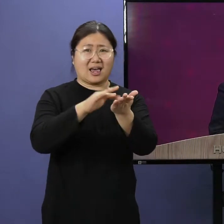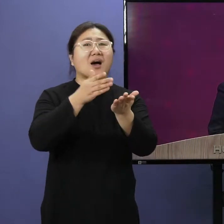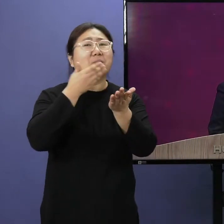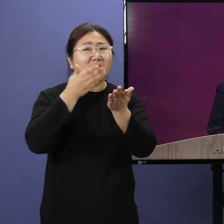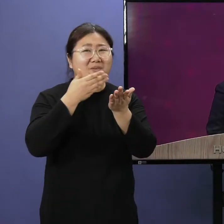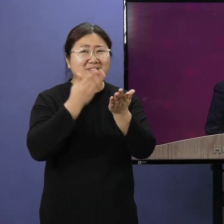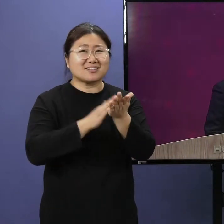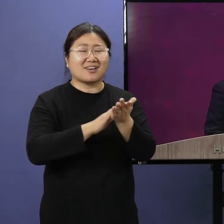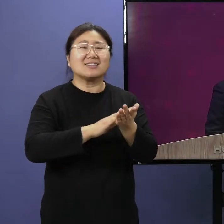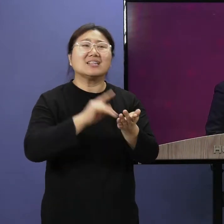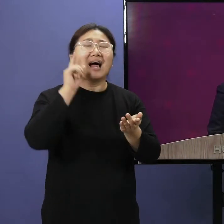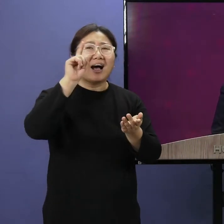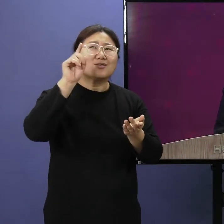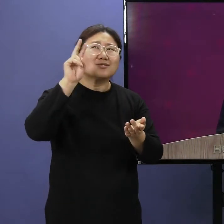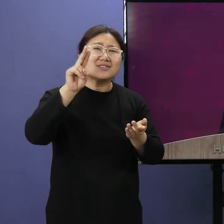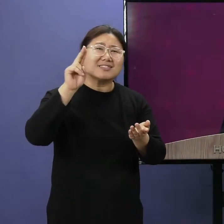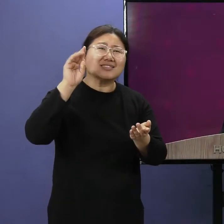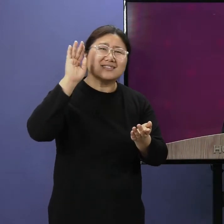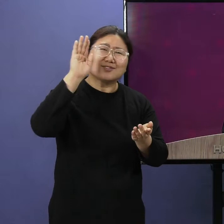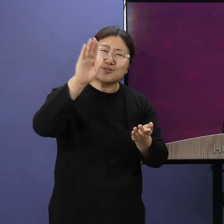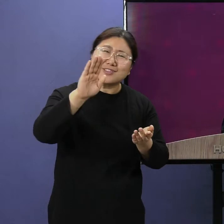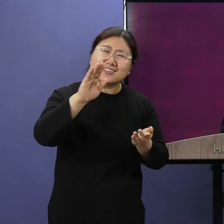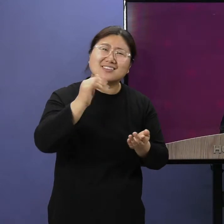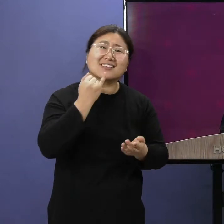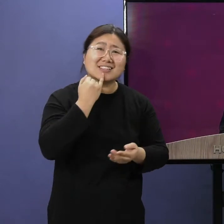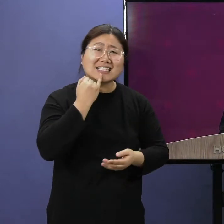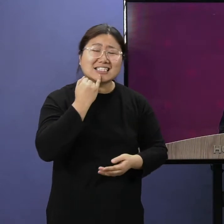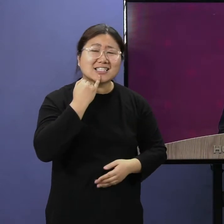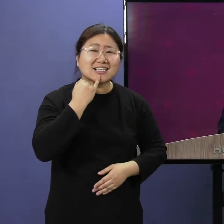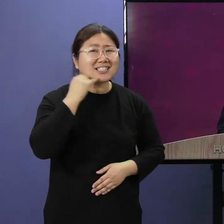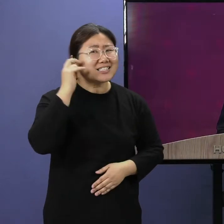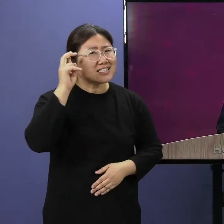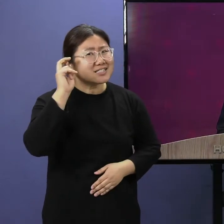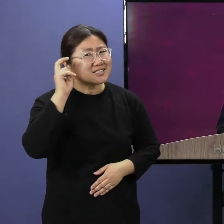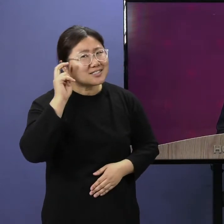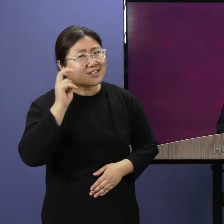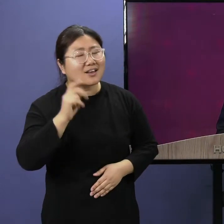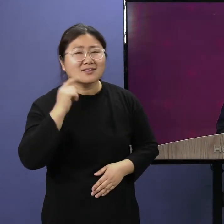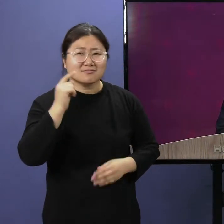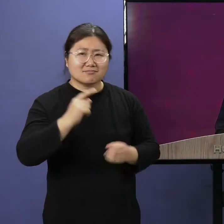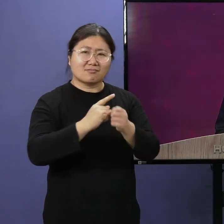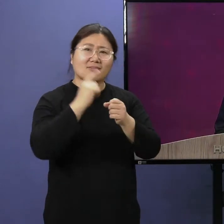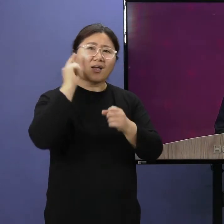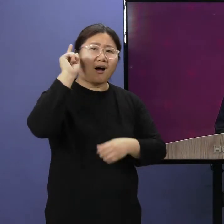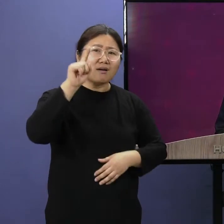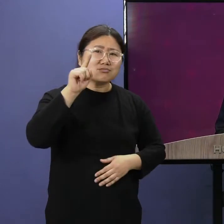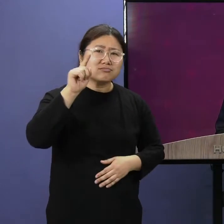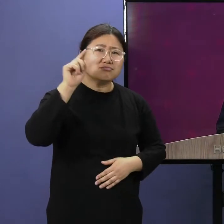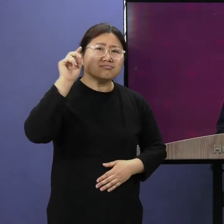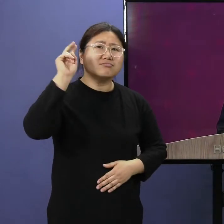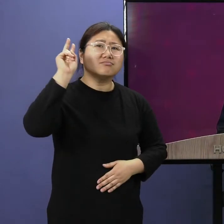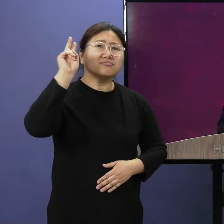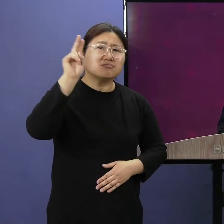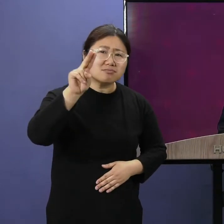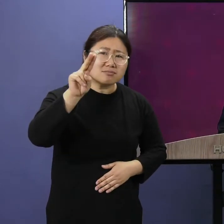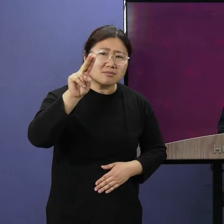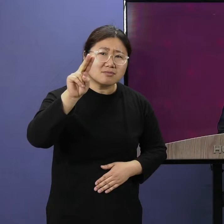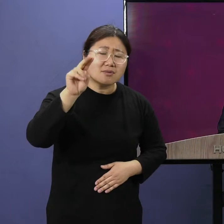지나면 괜찮겠지라고 생각했습니다. 하루가 지나고 이틀이 지나고 3일이